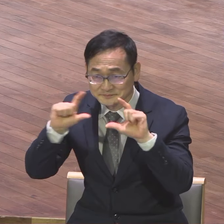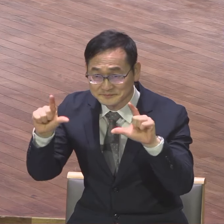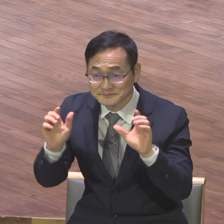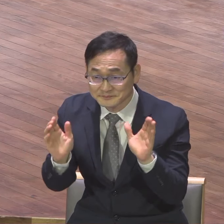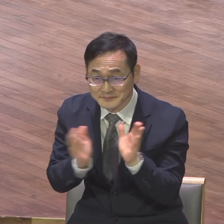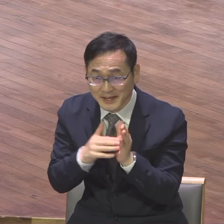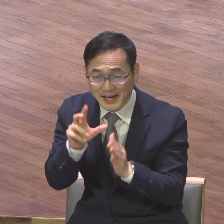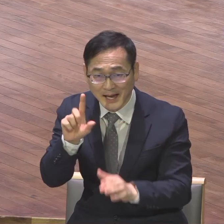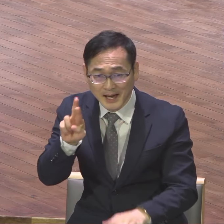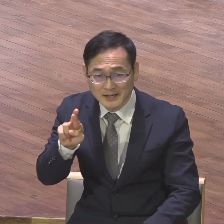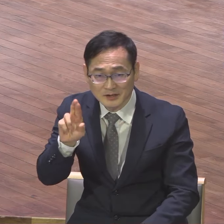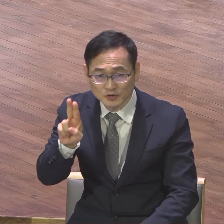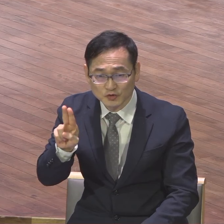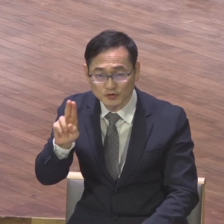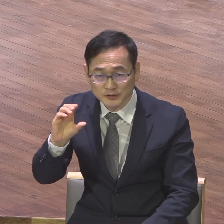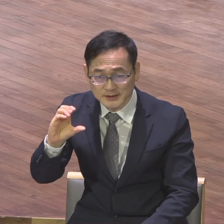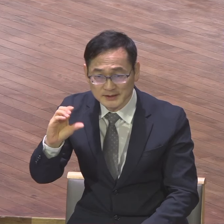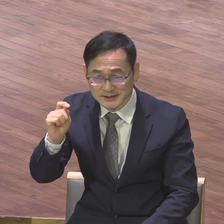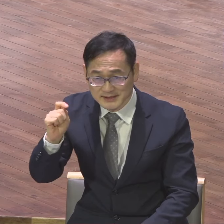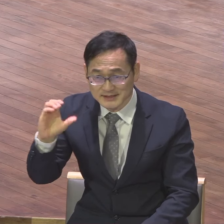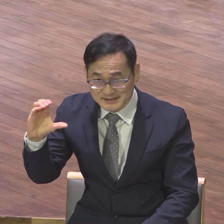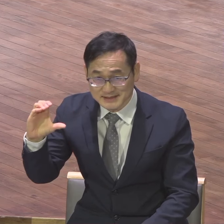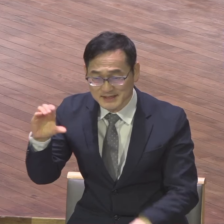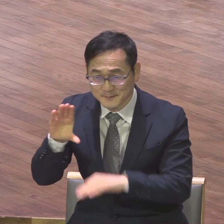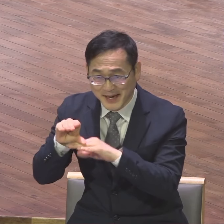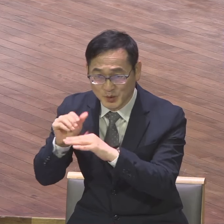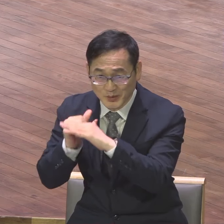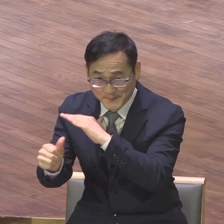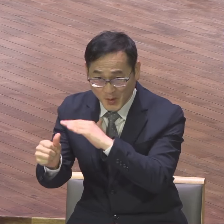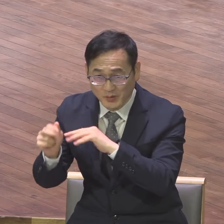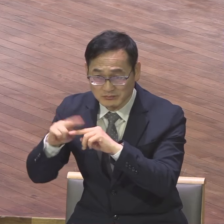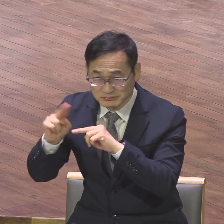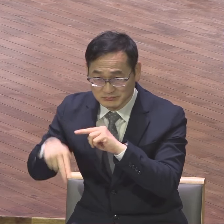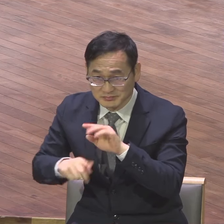알듯이 방송 대표 내려놓는다 그랬는데